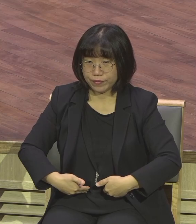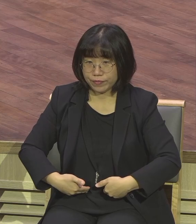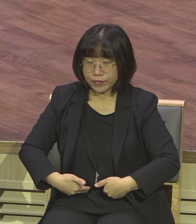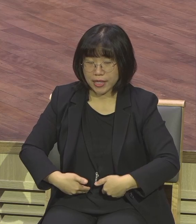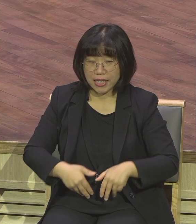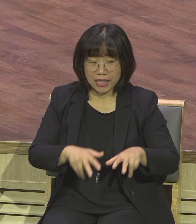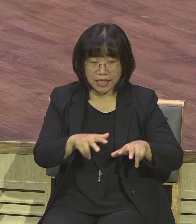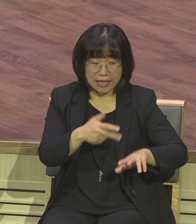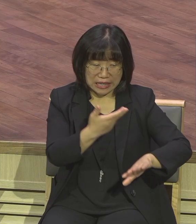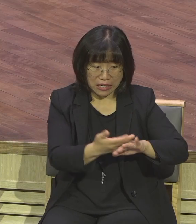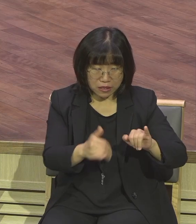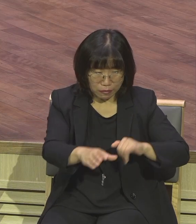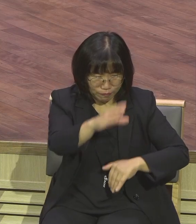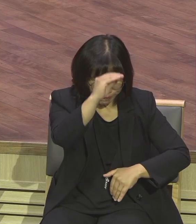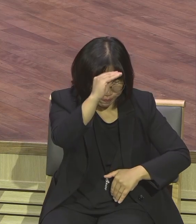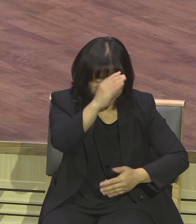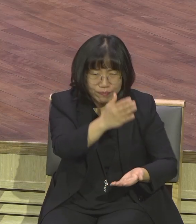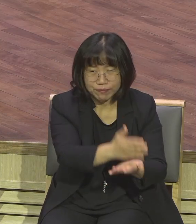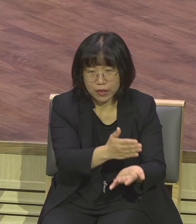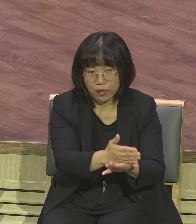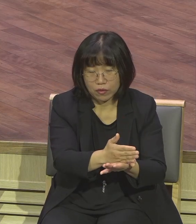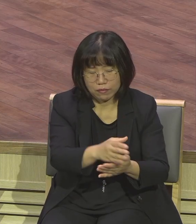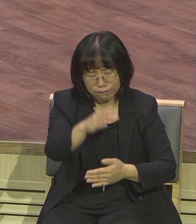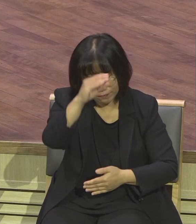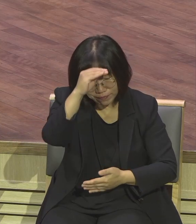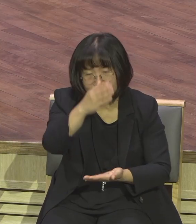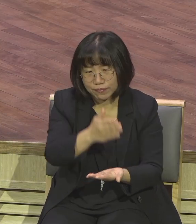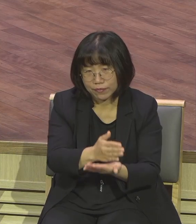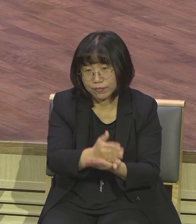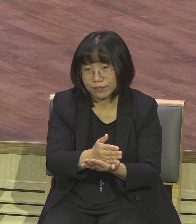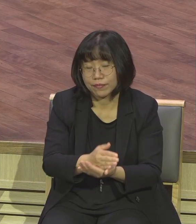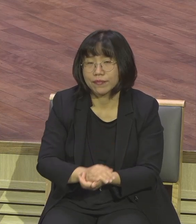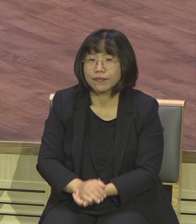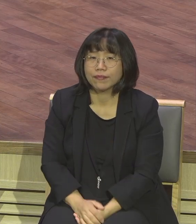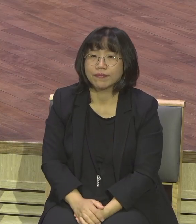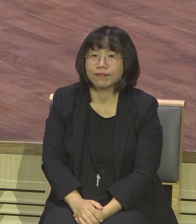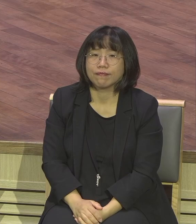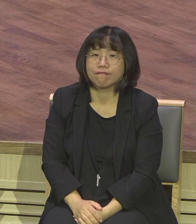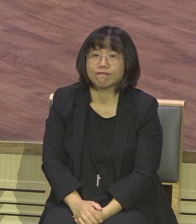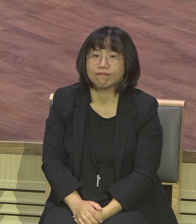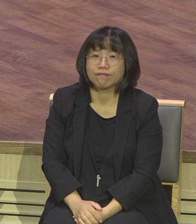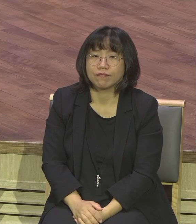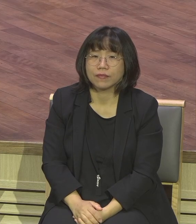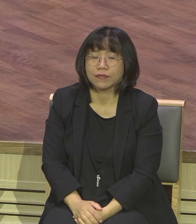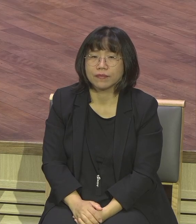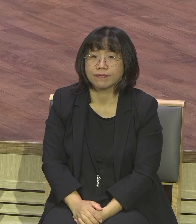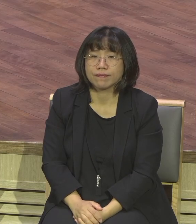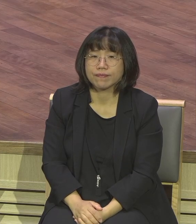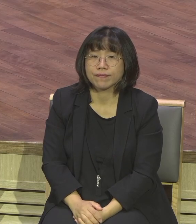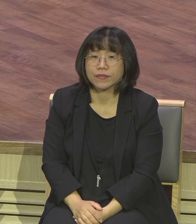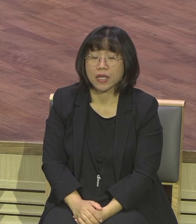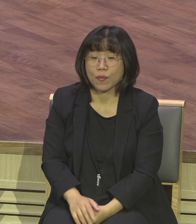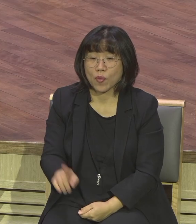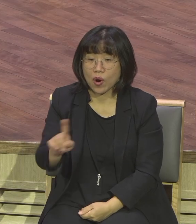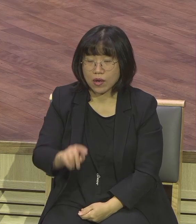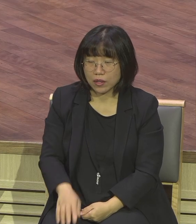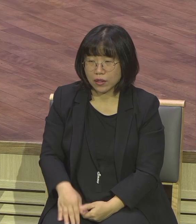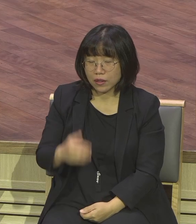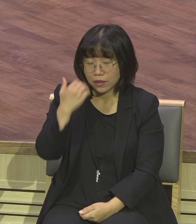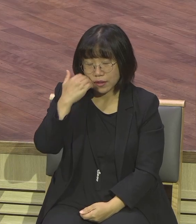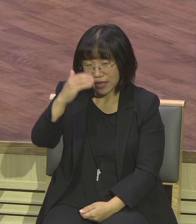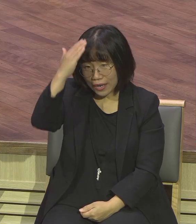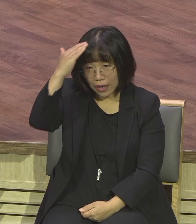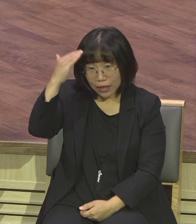너 하는 게 흉내 내지 말고. 우리나라 사람들은 뭐 흉내 잘 내잖아요. 맨날 흉내 내는 게 아니라 다 뒷북치는 거예요. 노래방 잘 된다 하면